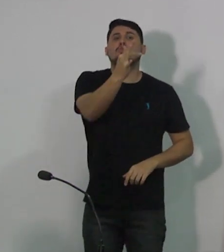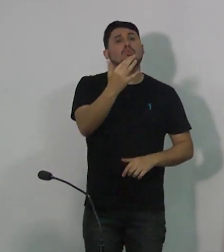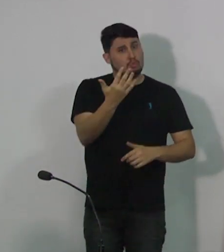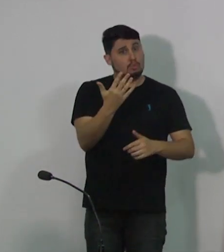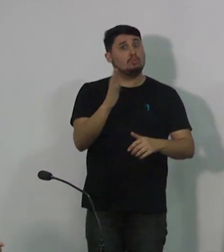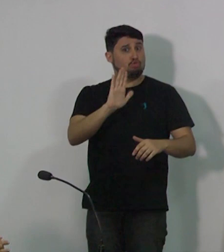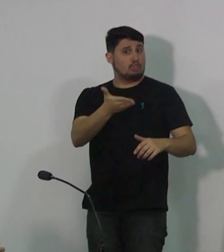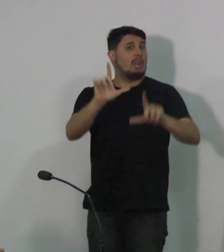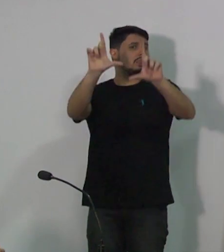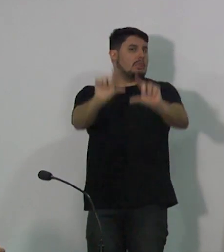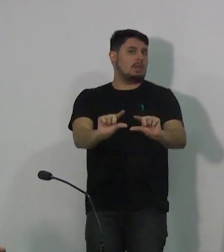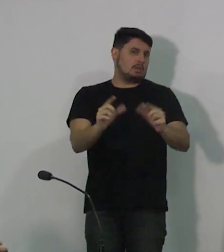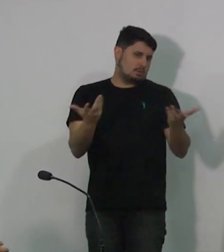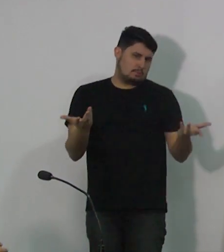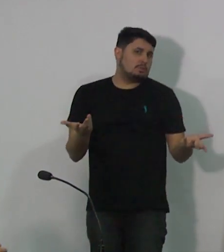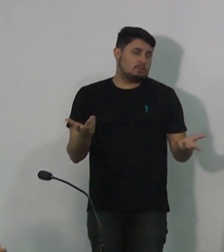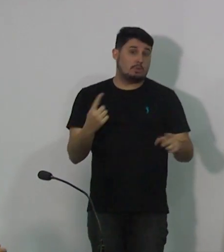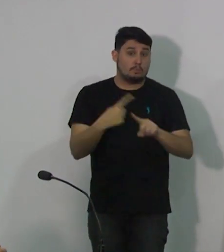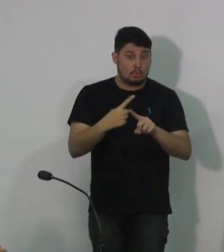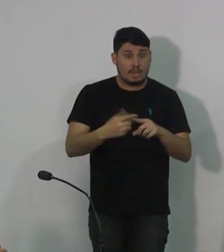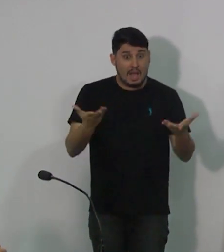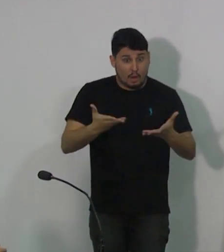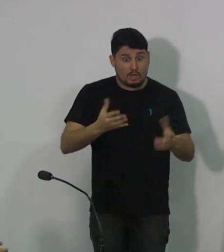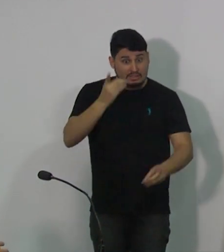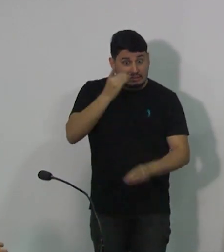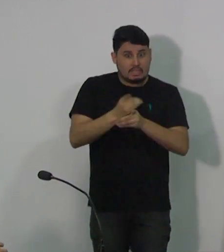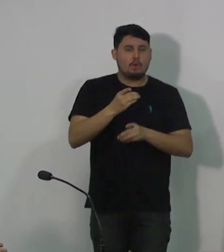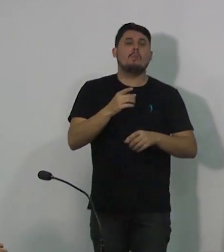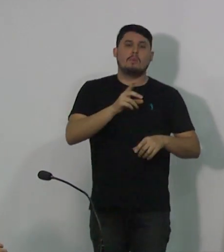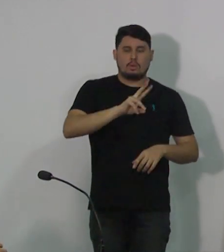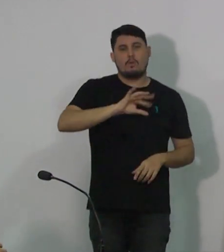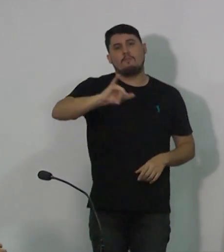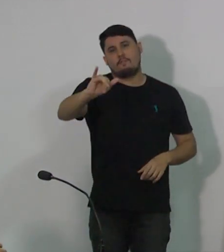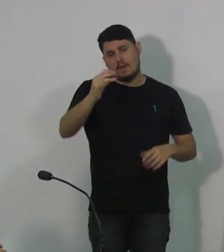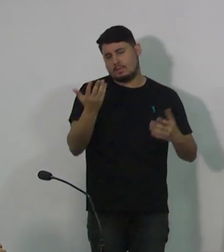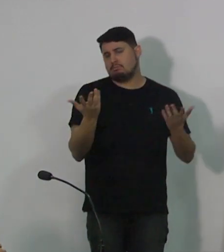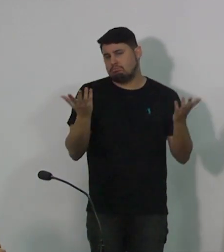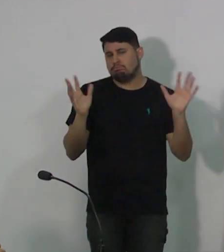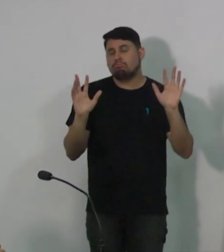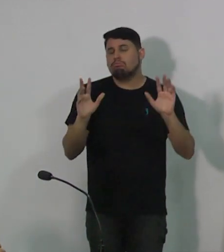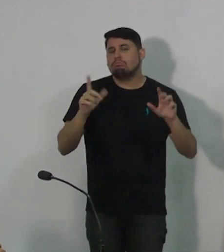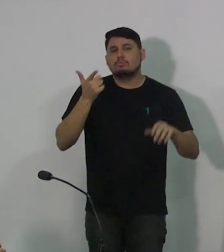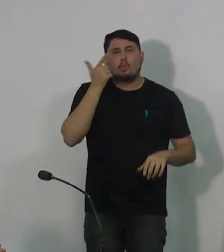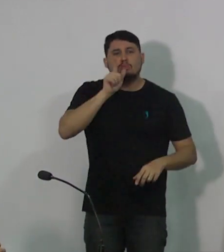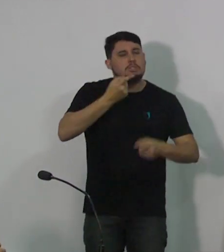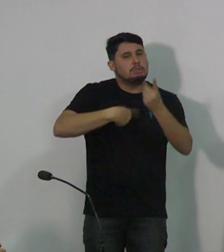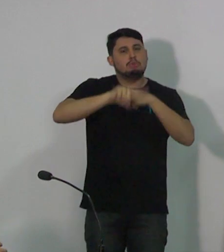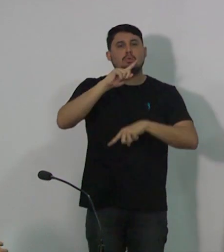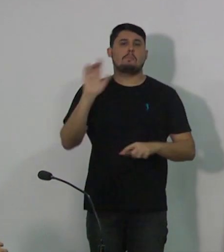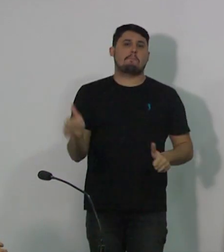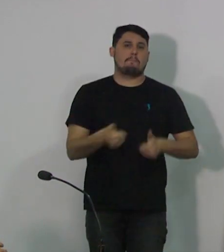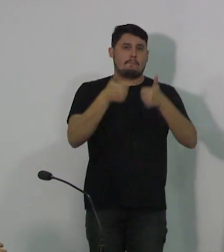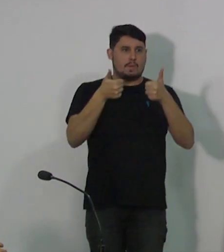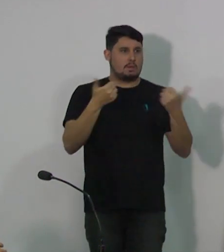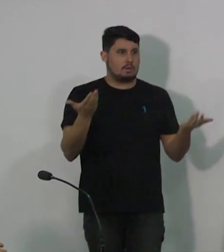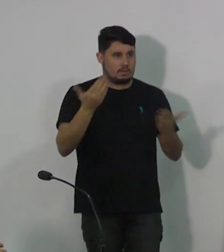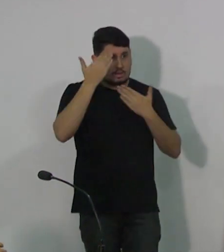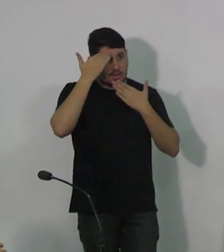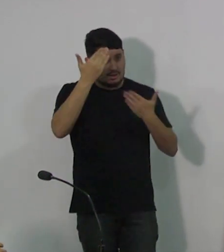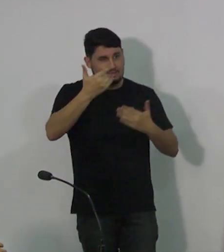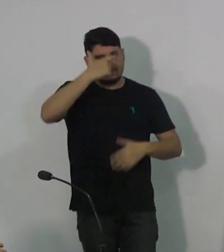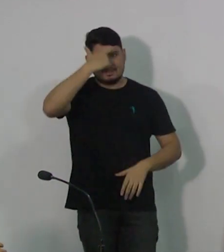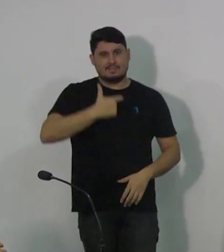à ocorrência, a chance da gente acertar é maior. A gente agradece ao secretário Francisco Santos, a toda a equipe, ao Álvaro ali que está